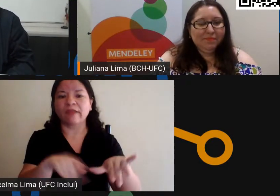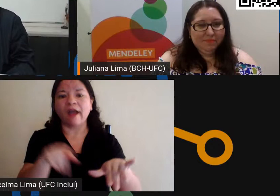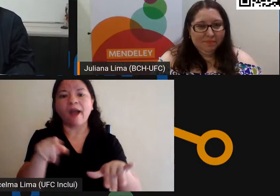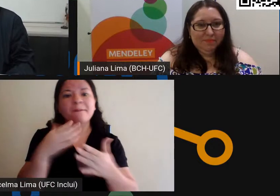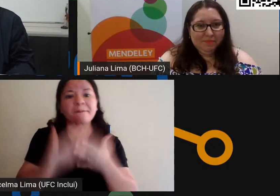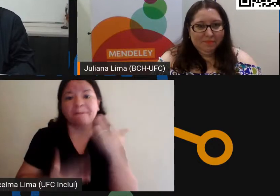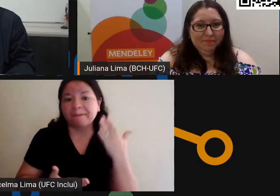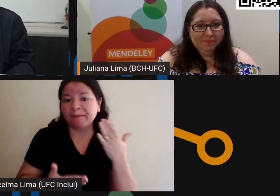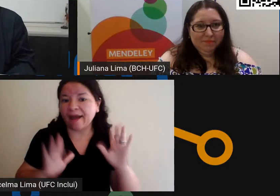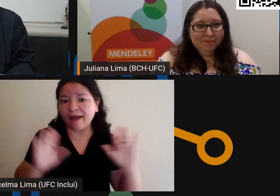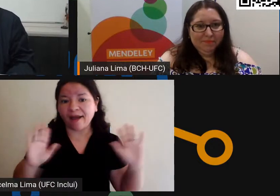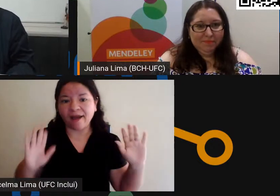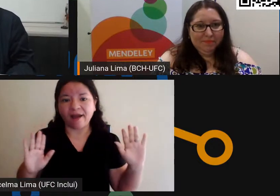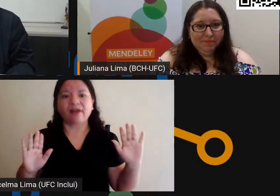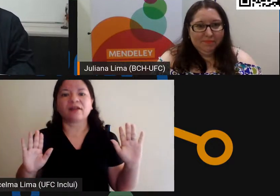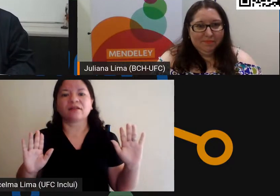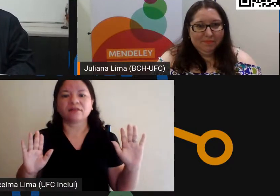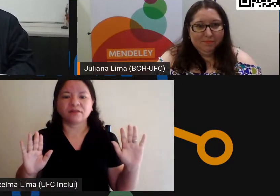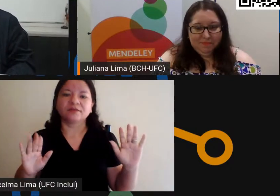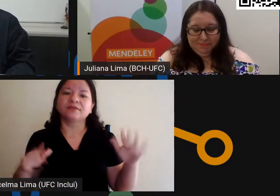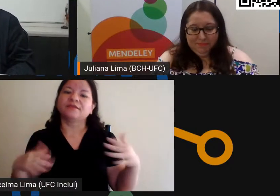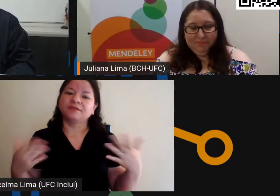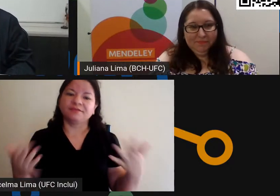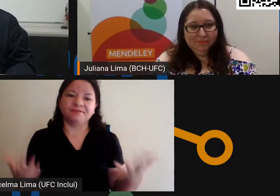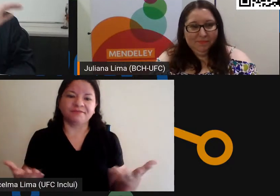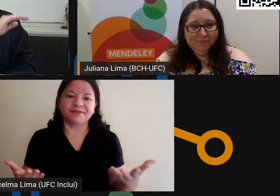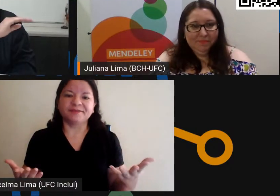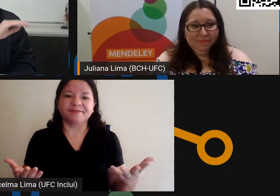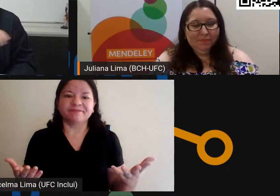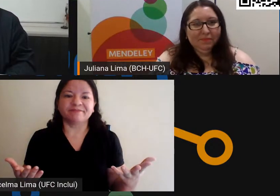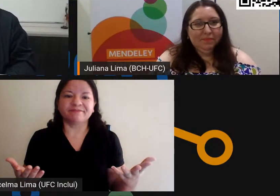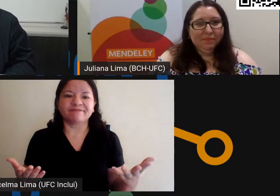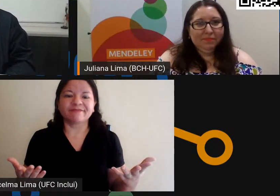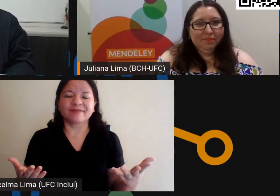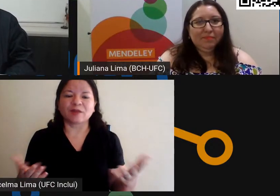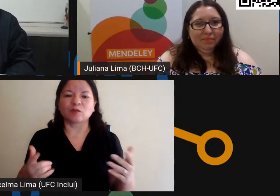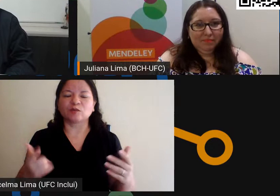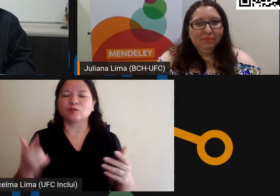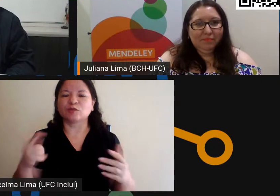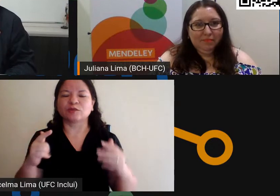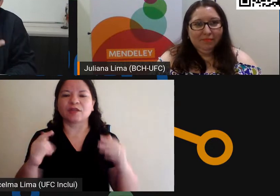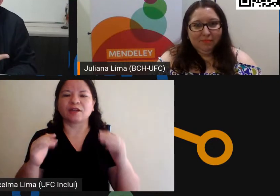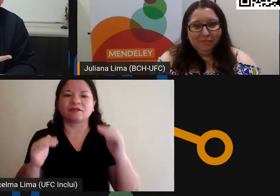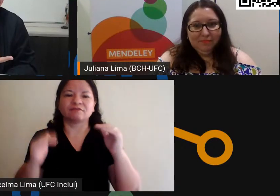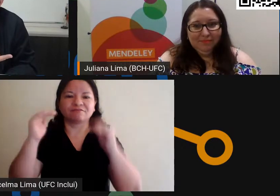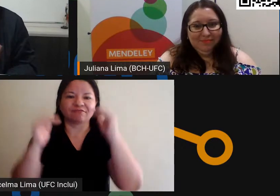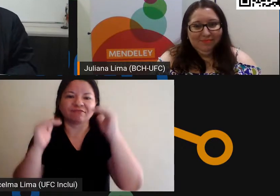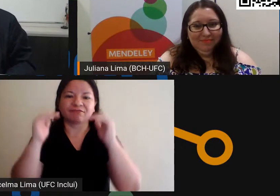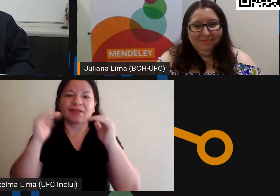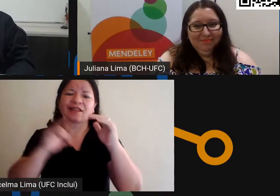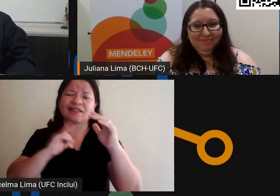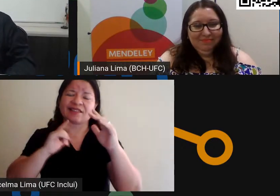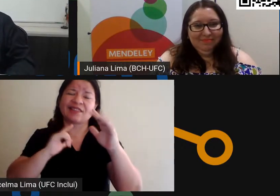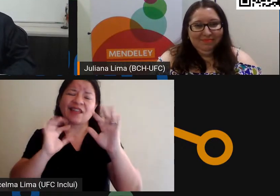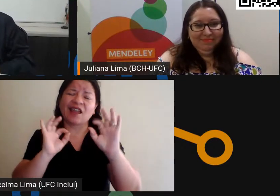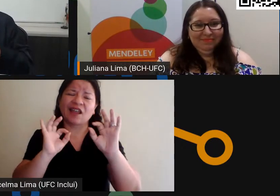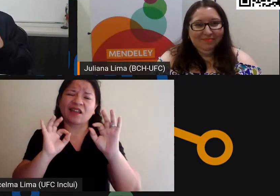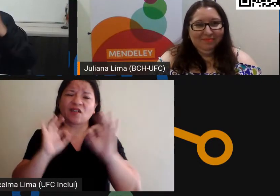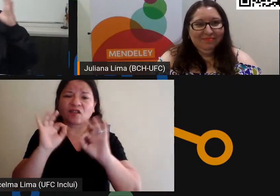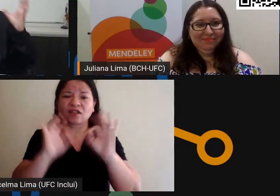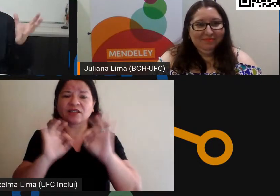vezes tem mesmo, e não tem, a ciência não tem essa hierarquia, né? Quer dizer, ela tem, mas não deveria